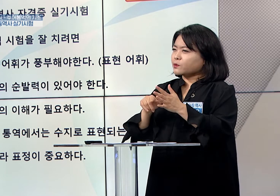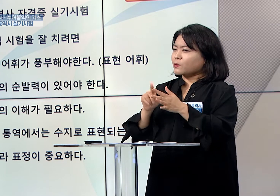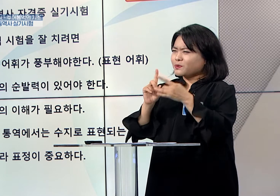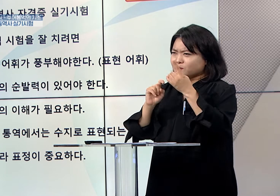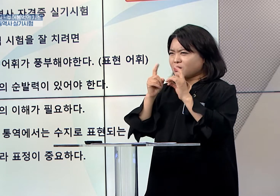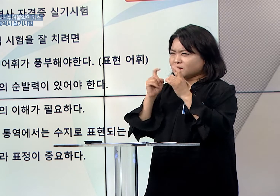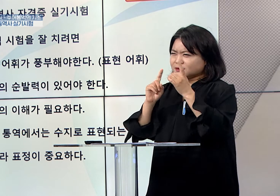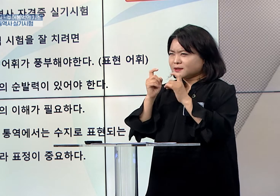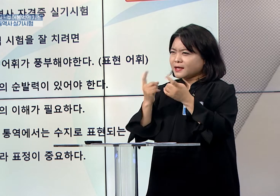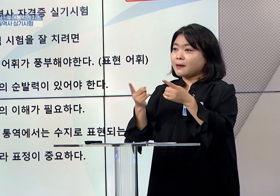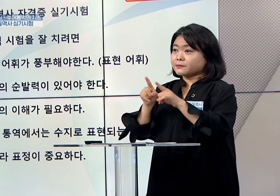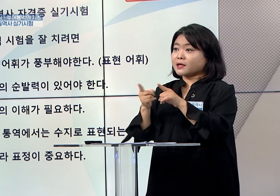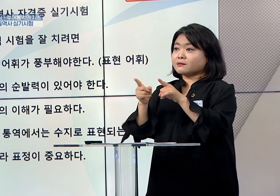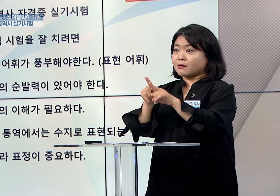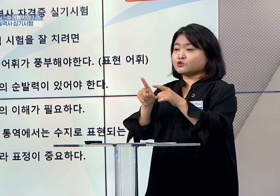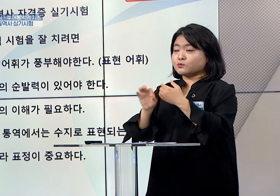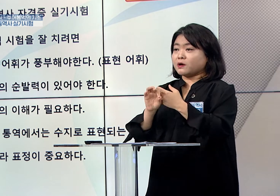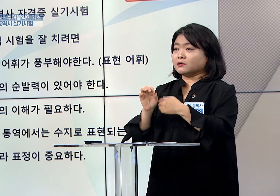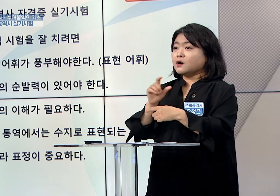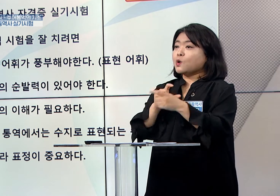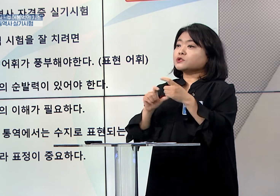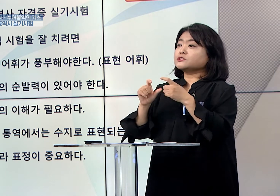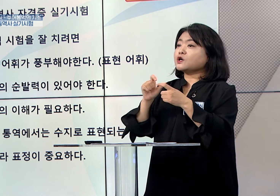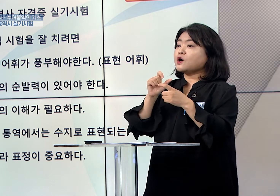때도 표정이 함께 들어가 주면 훨씬